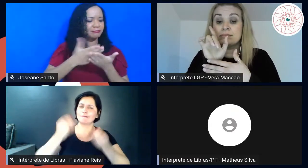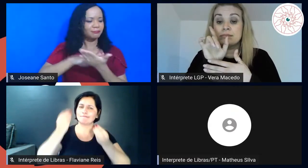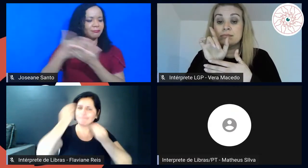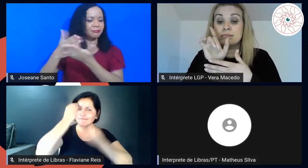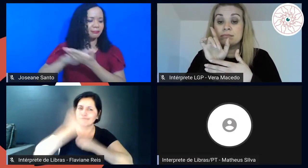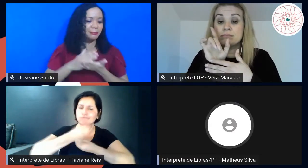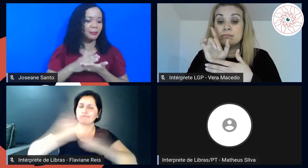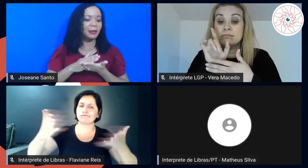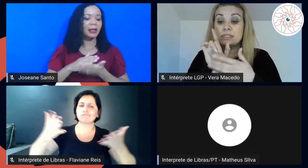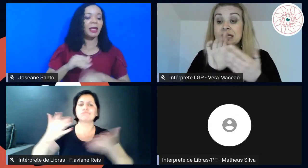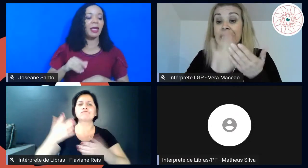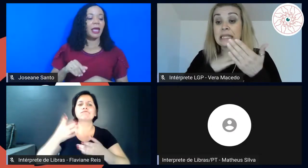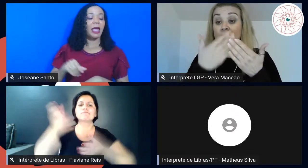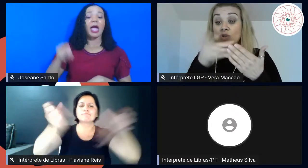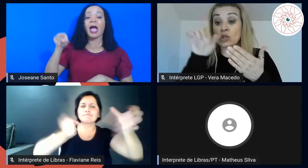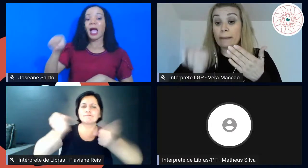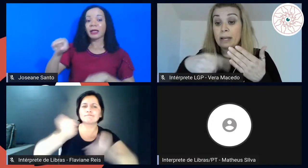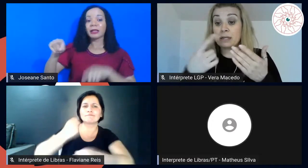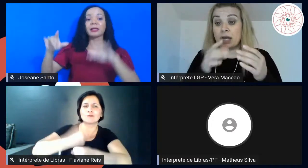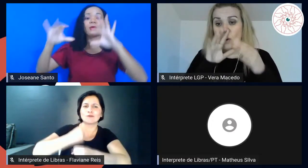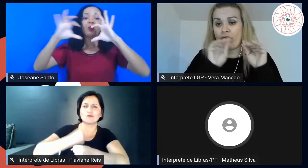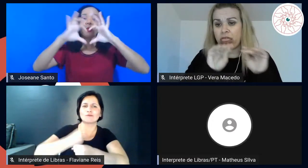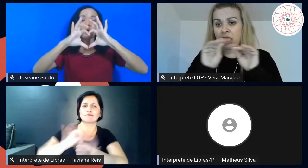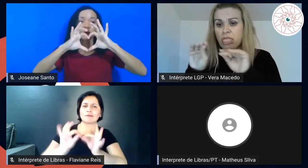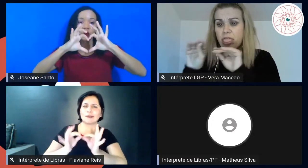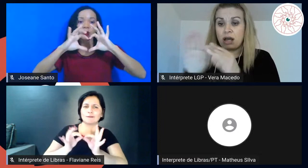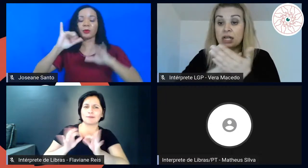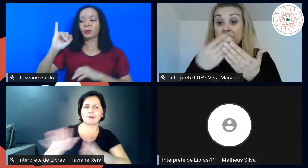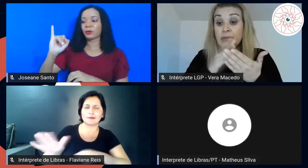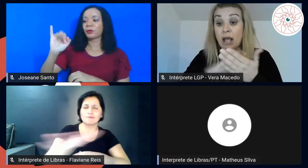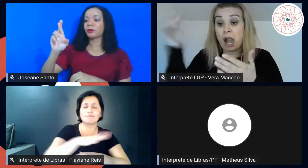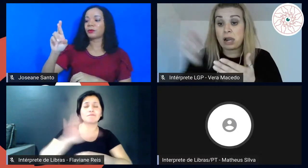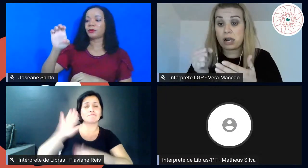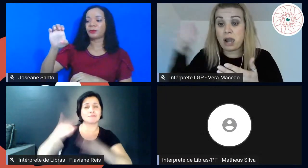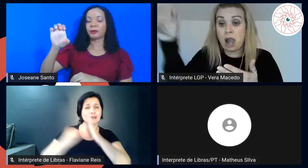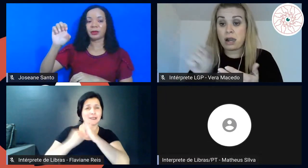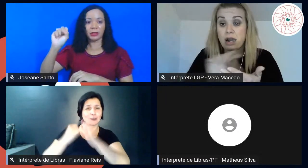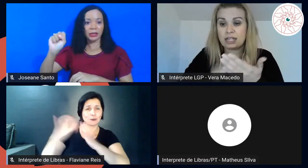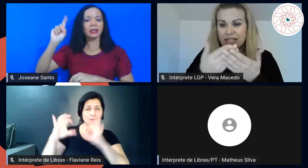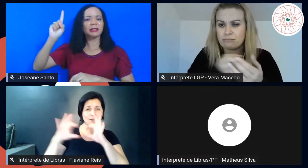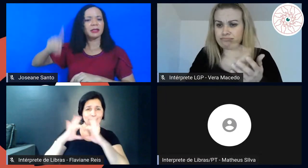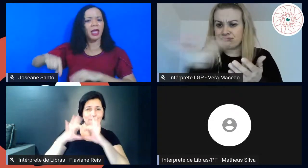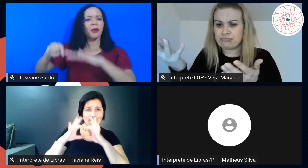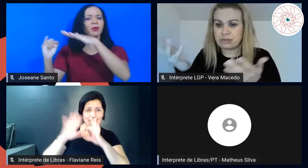a também em relação à disponibilização também de